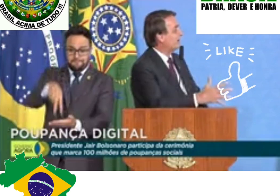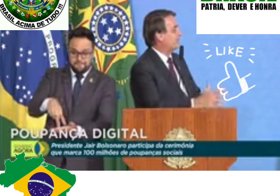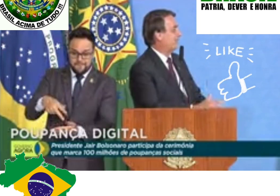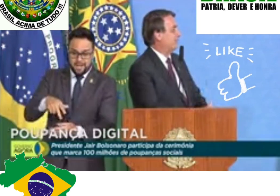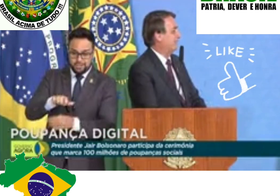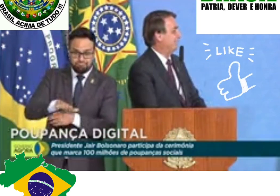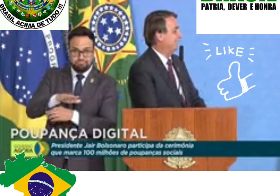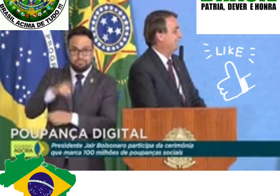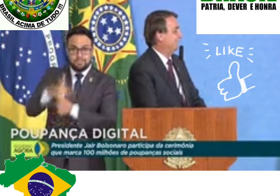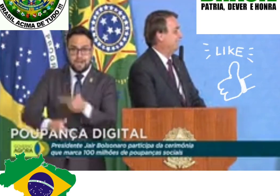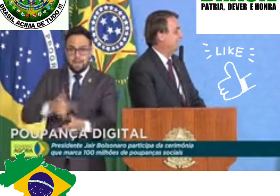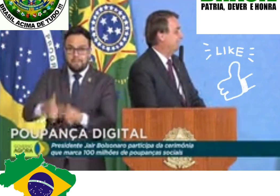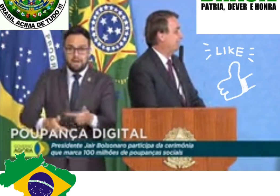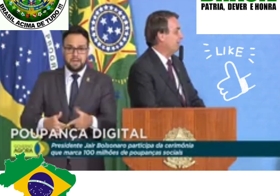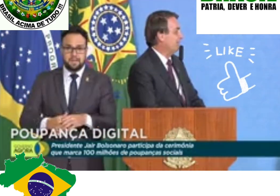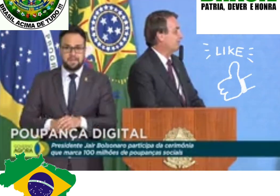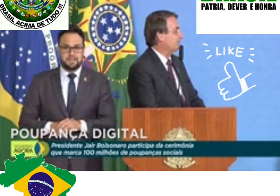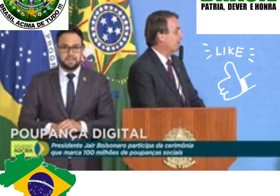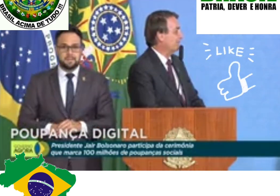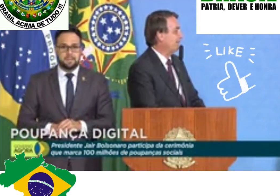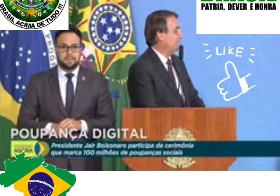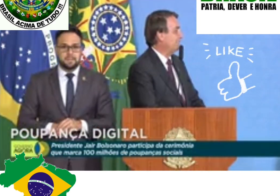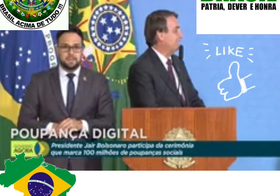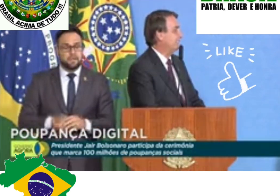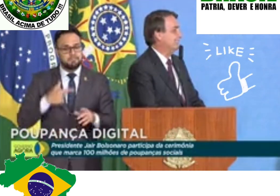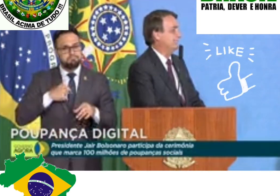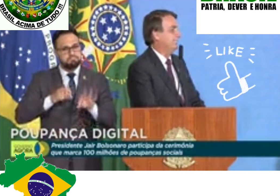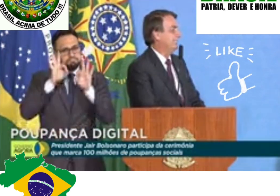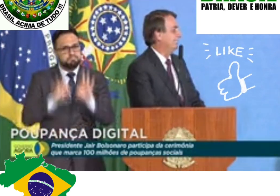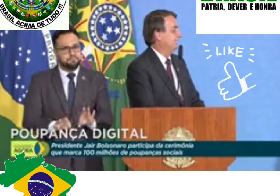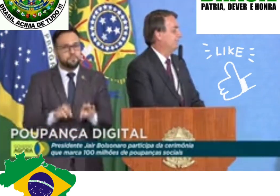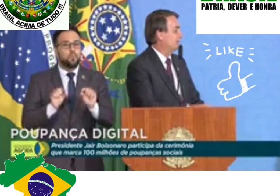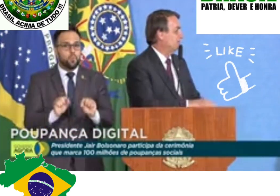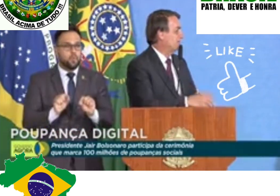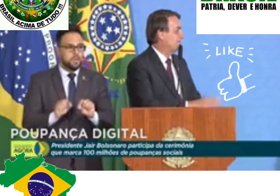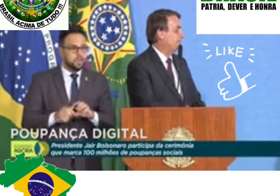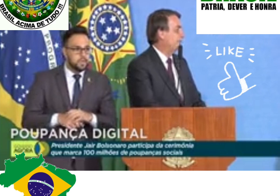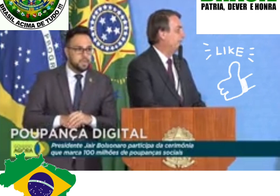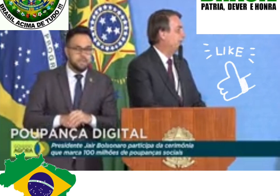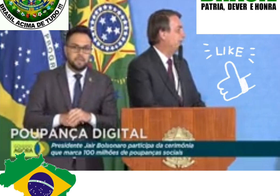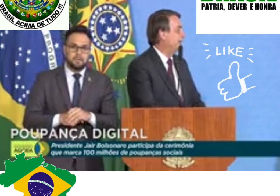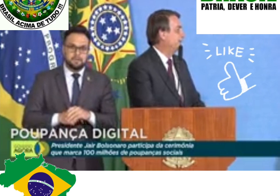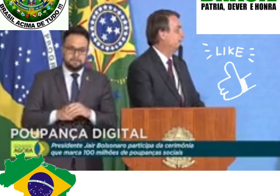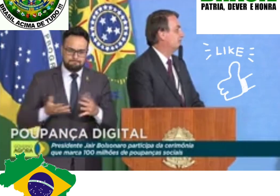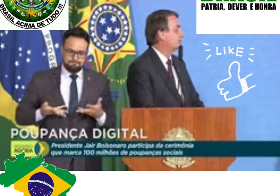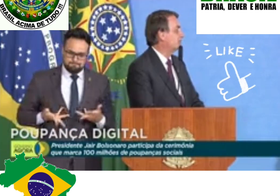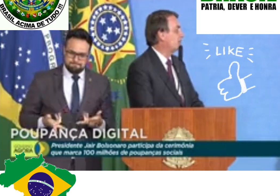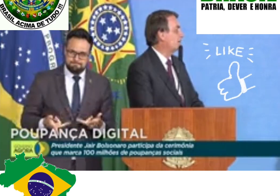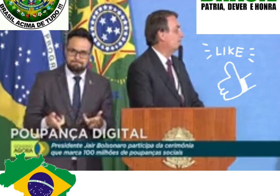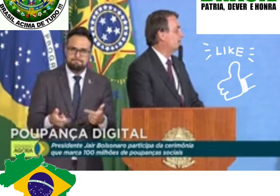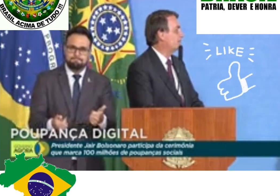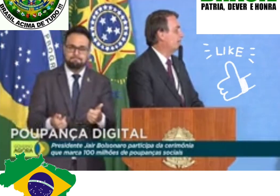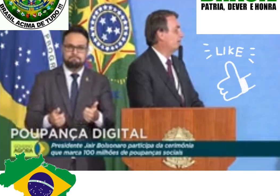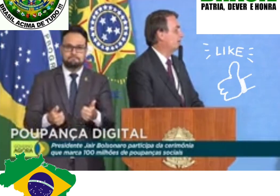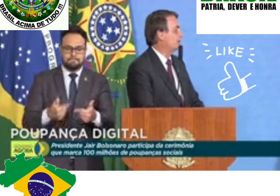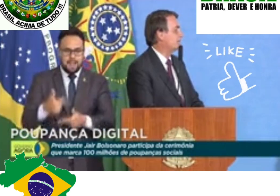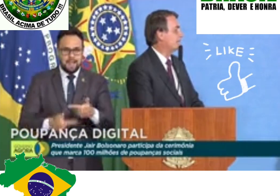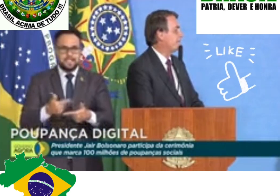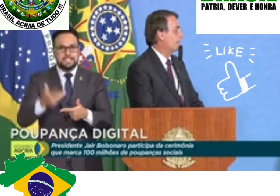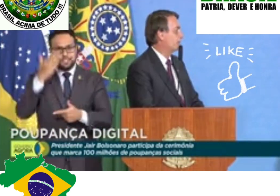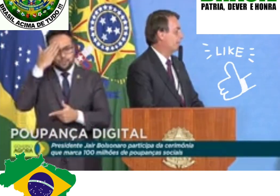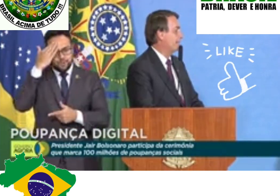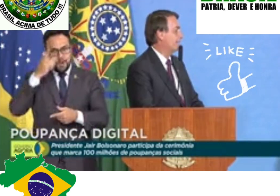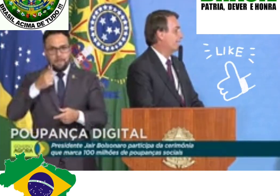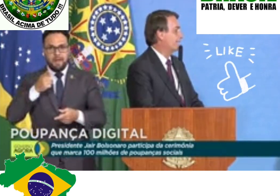maior coração. E ele realmente, com muita maestria, com zelo enorme, soube muito bem